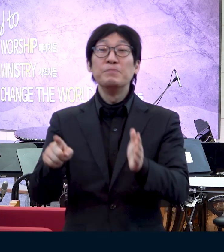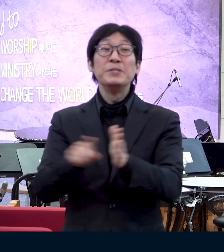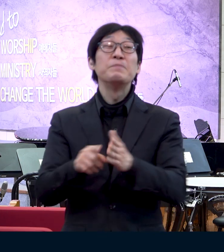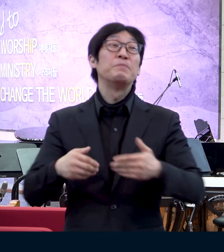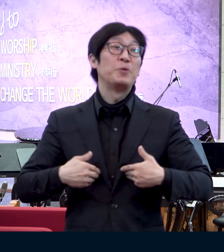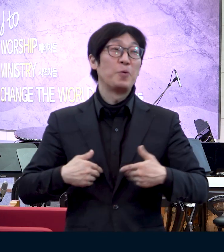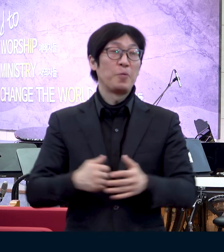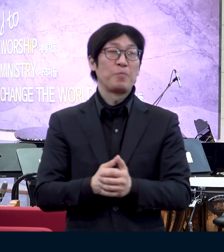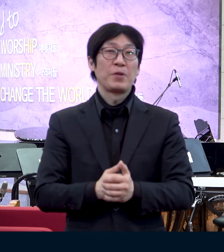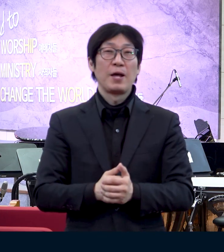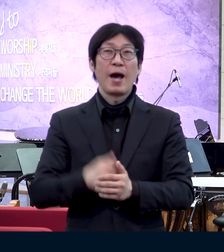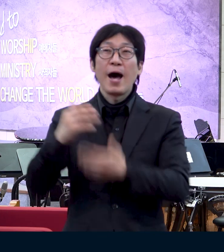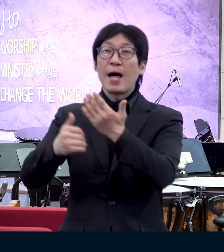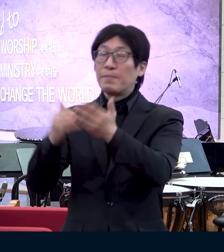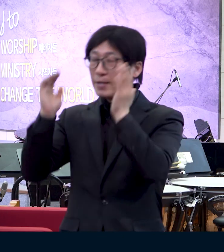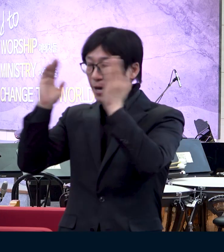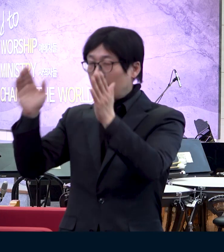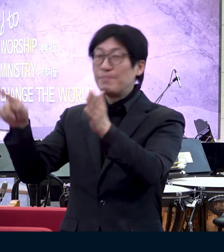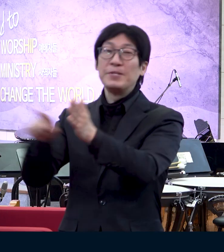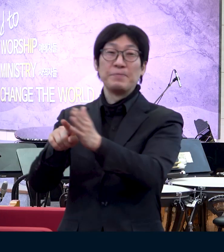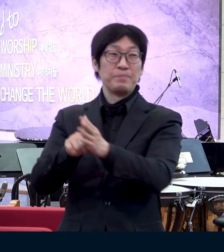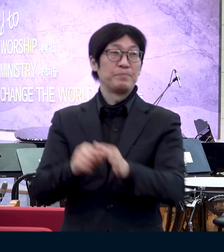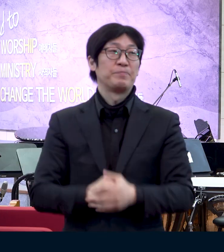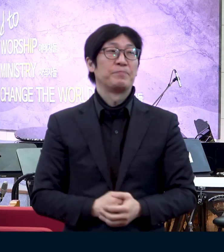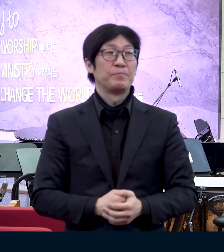그 신뢰가 중요합니다. 하나님을 향한 신뢰죠.